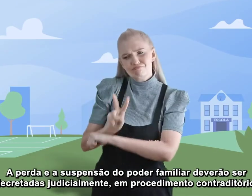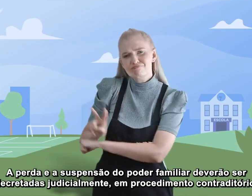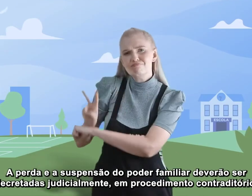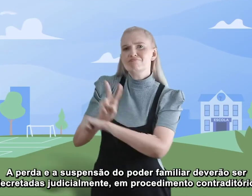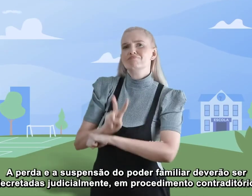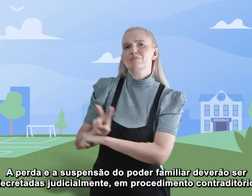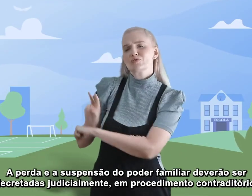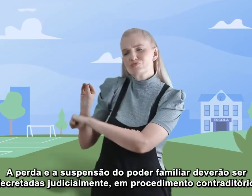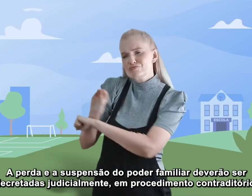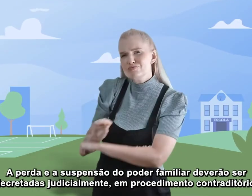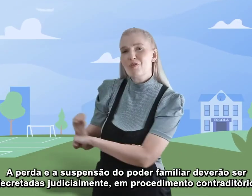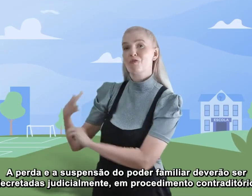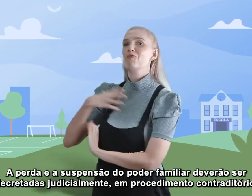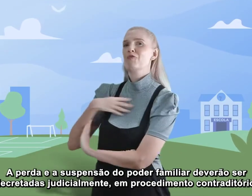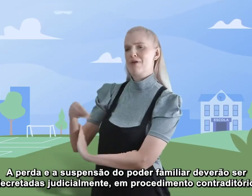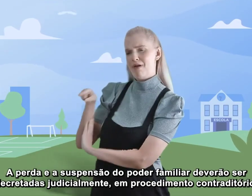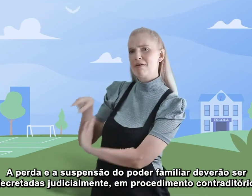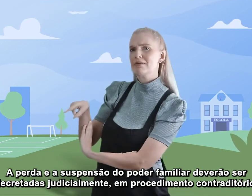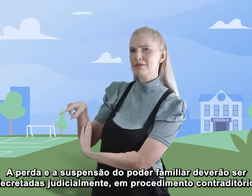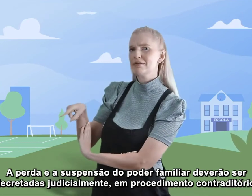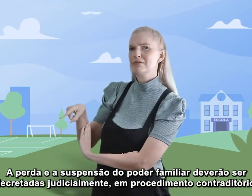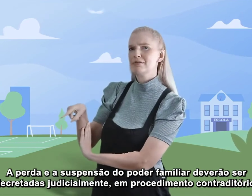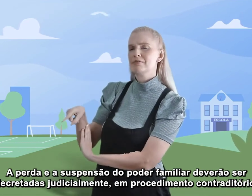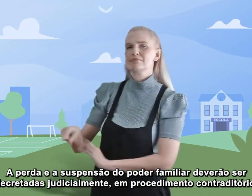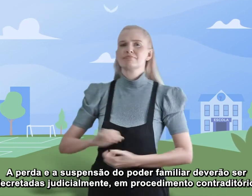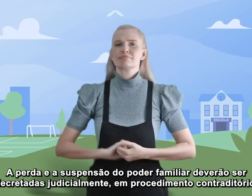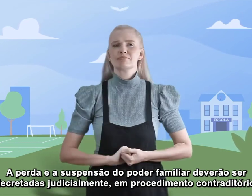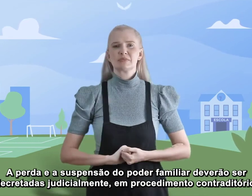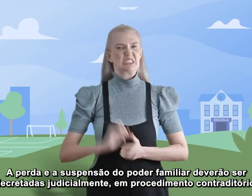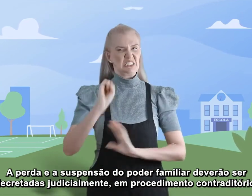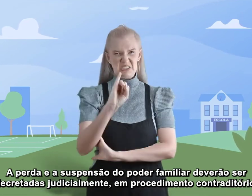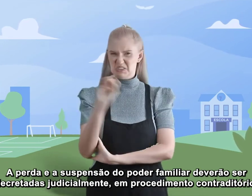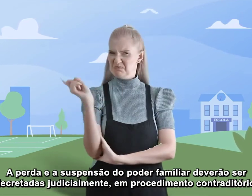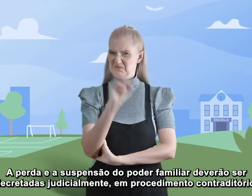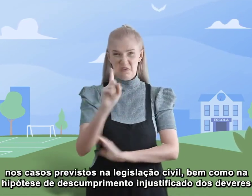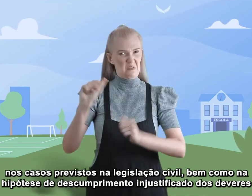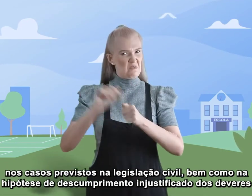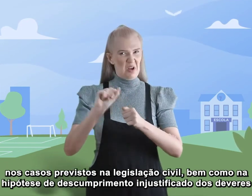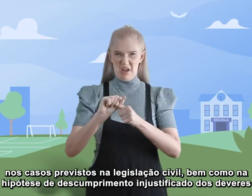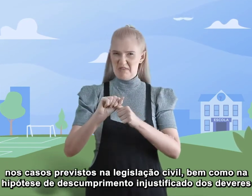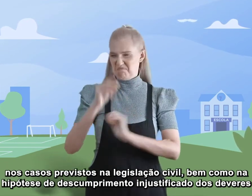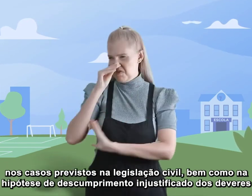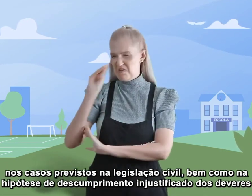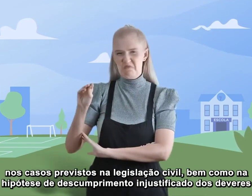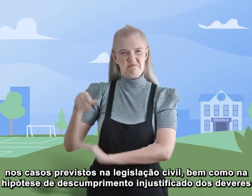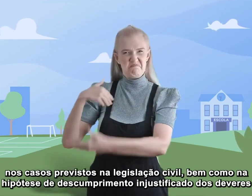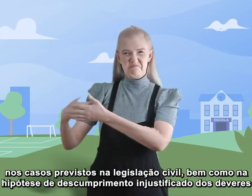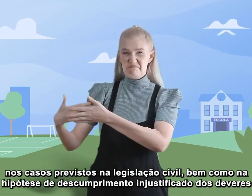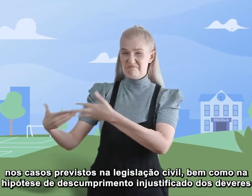ser decretadas judicialmente, em procedimento contraditório, nos casos previstos na legislação